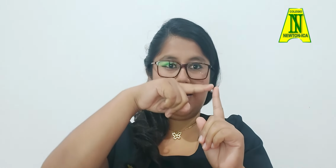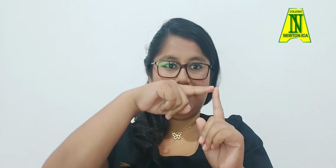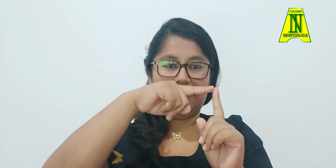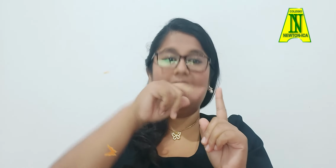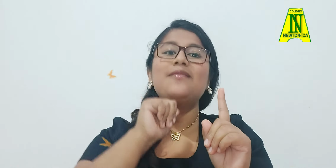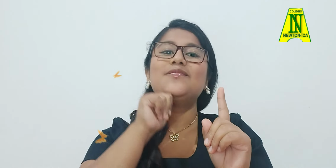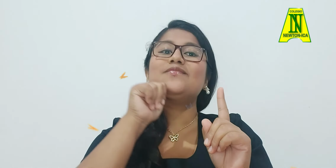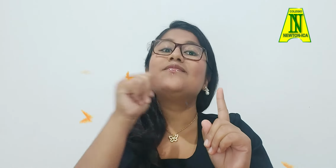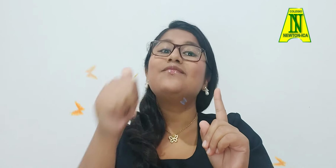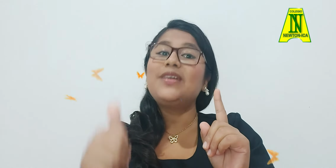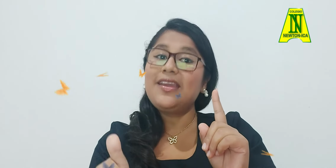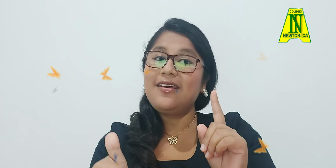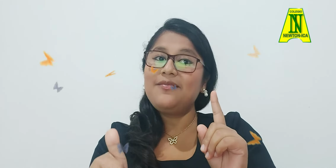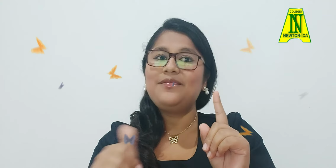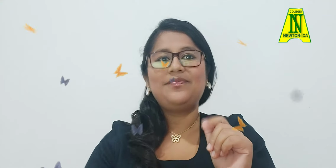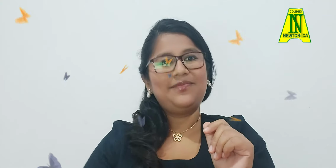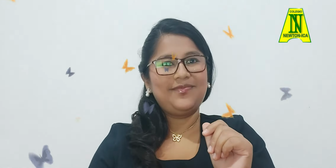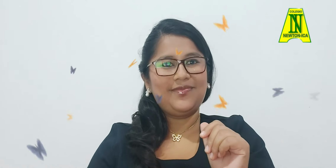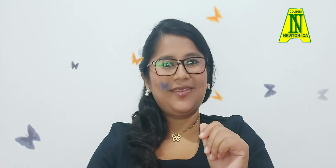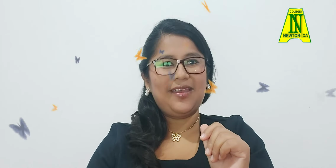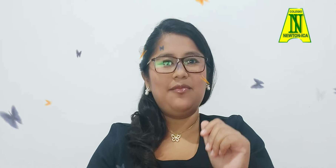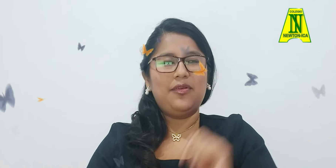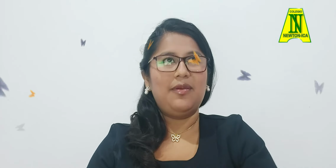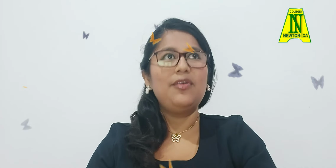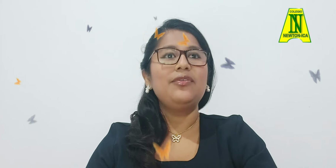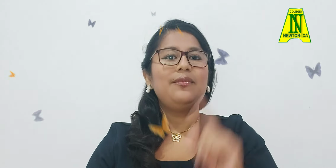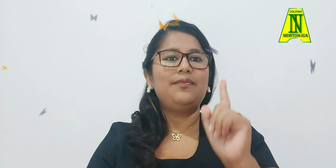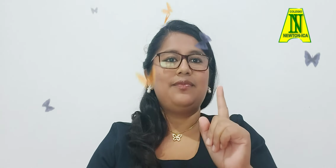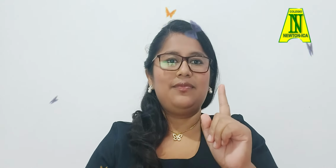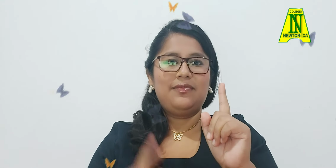Hasta mañana. Volvemos.